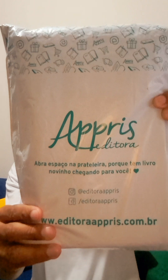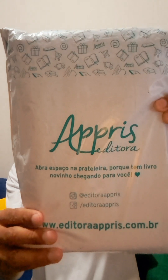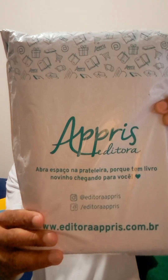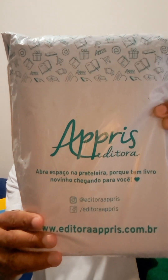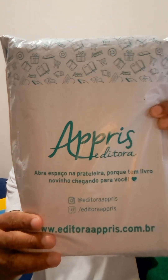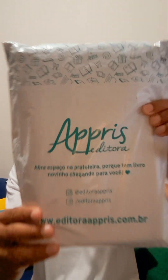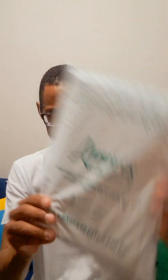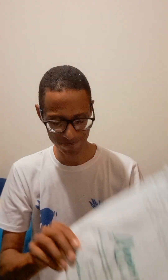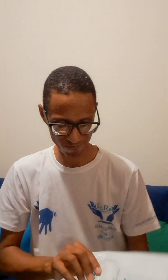Apris.